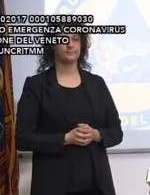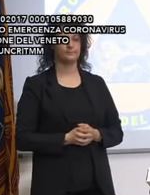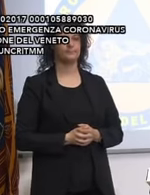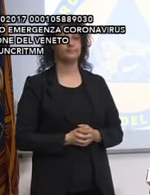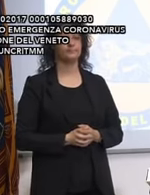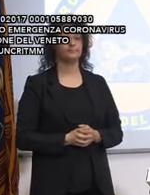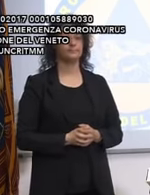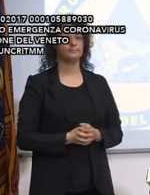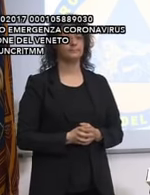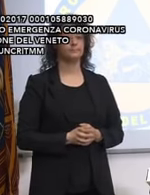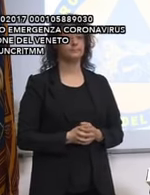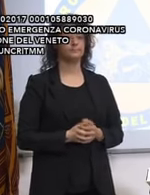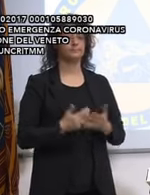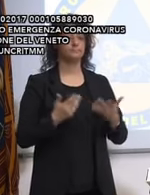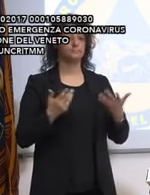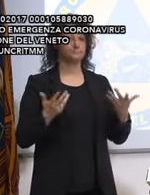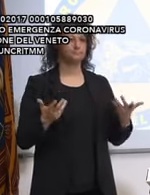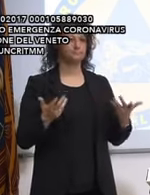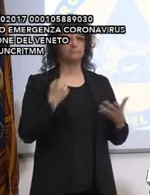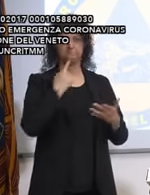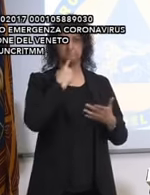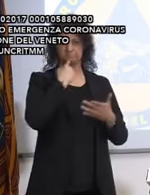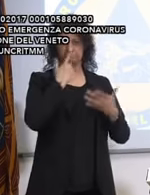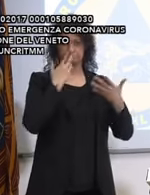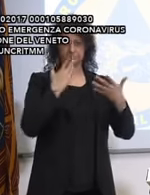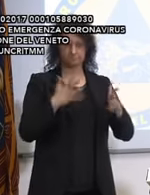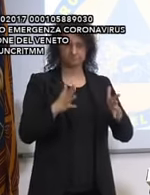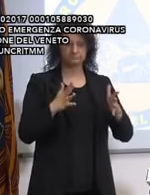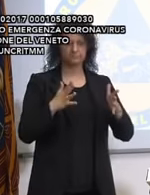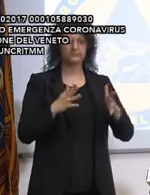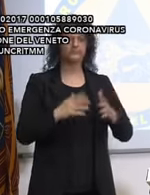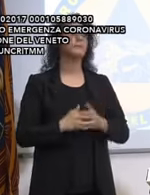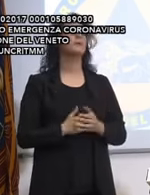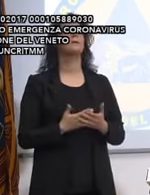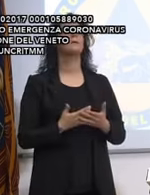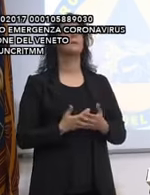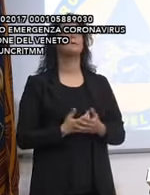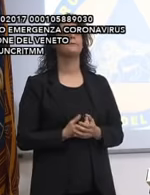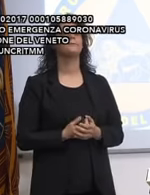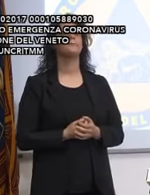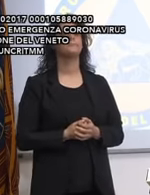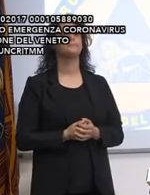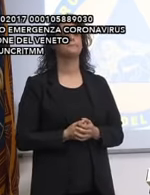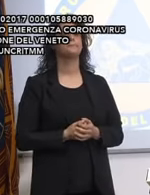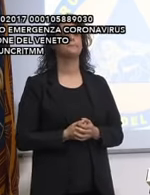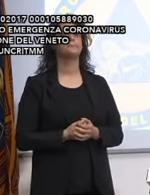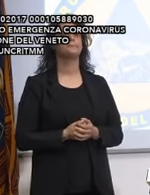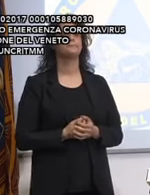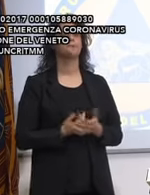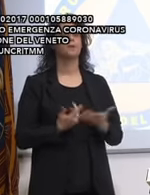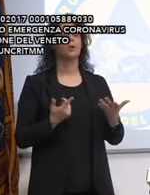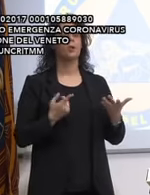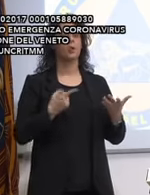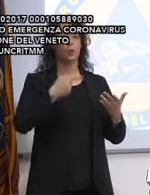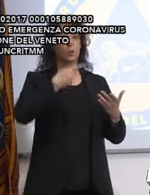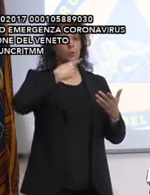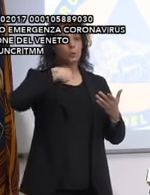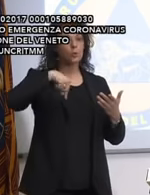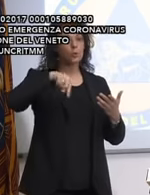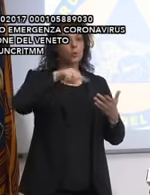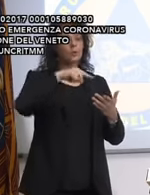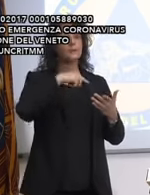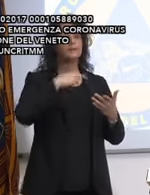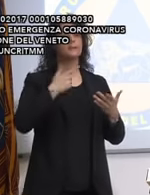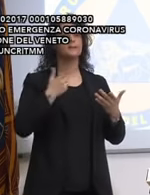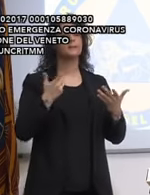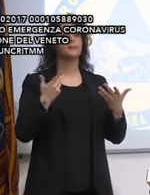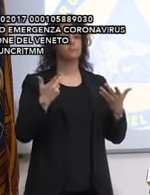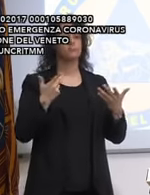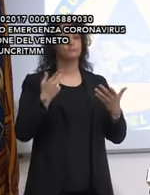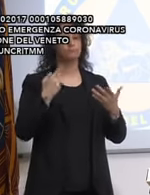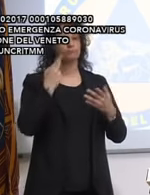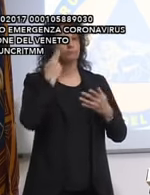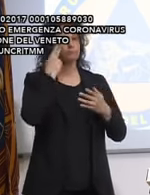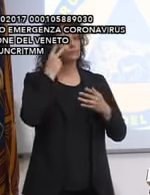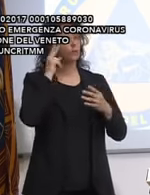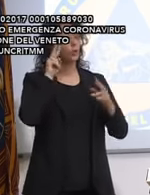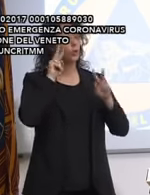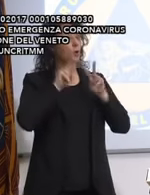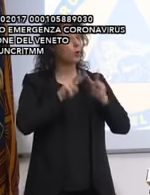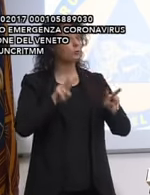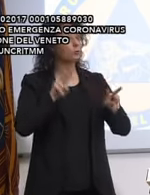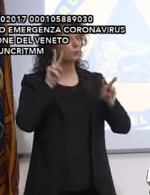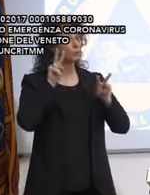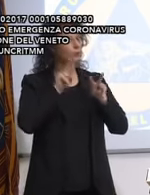Detto questo, guardate, noi stiamo seguendo, anche con un po' di ansia, non ve lo nego, l'evoluzione di